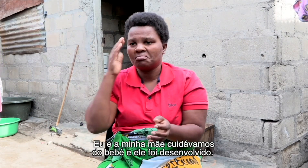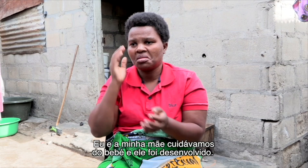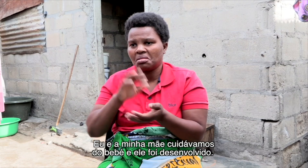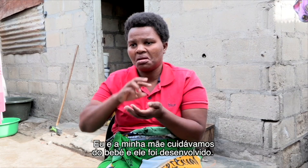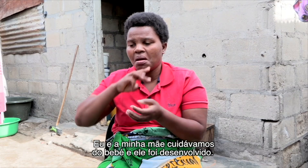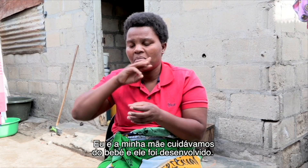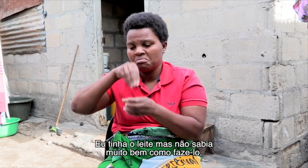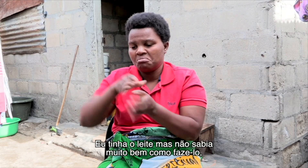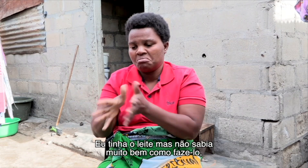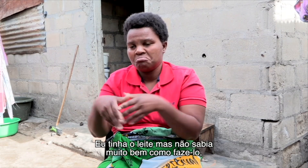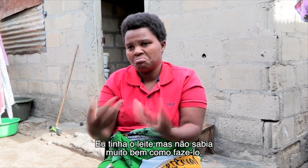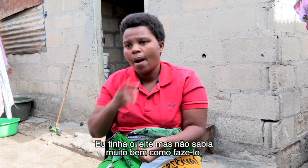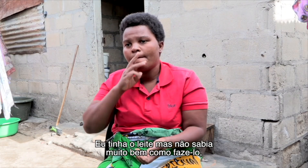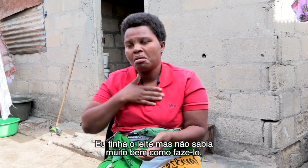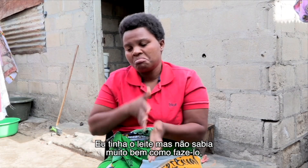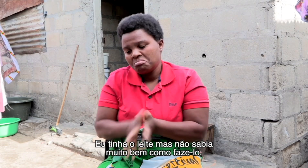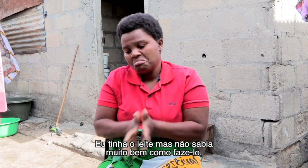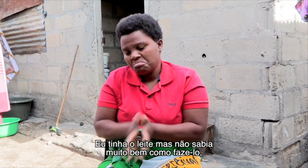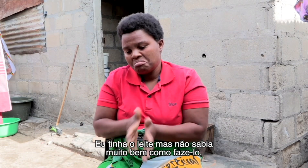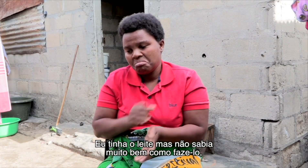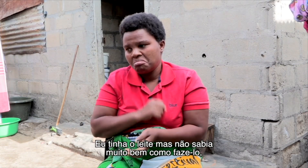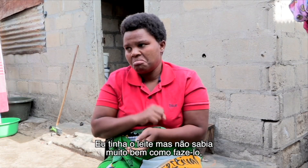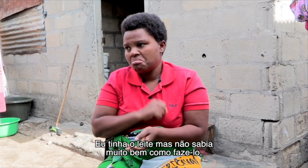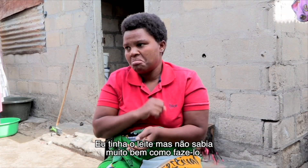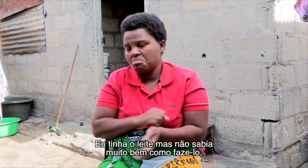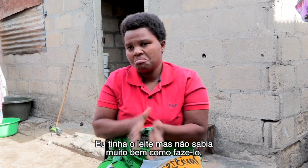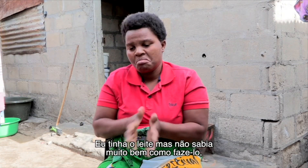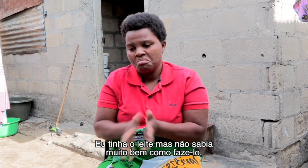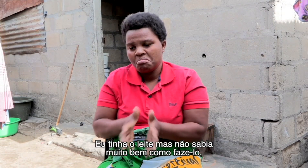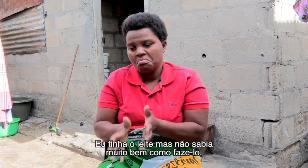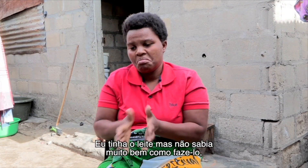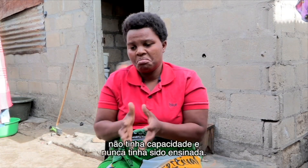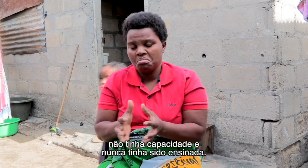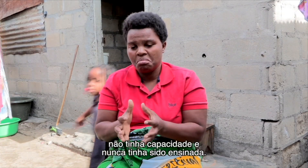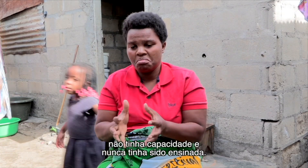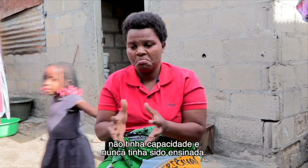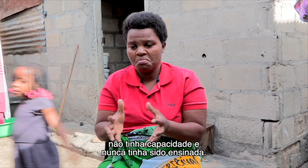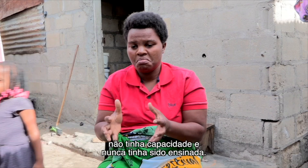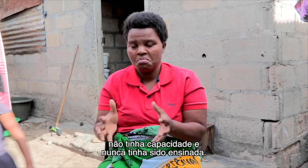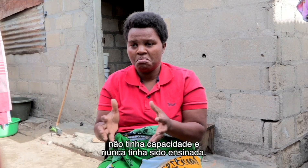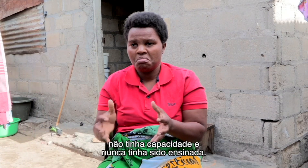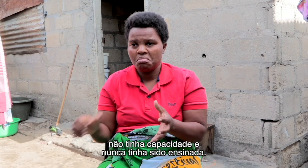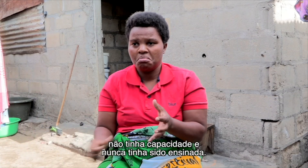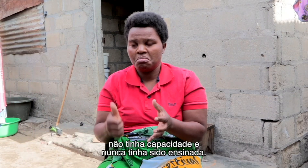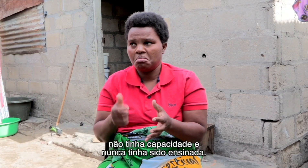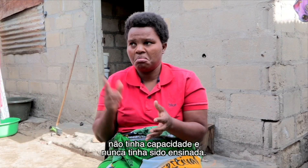Eu tinha o leite, mas não sabia muito bem como fazê-lo. Não tinha capacidade e nunca tinha sido